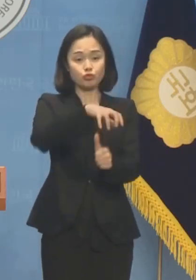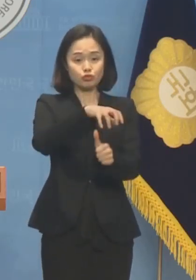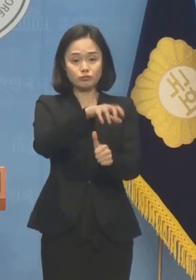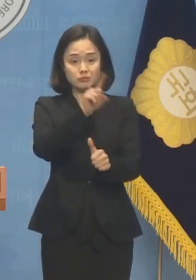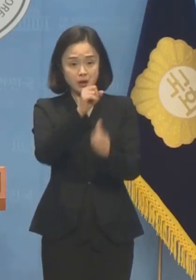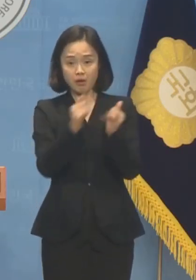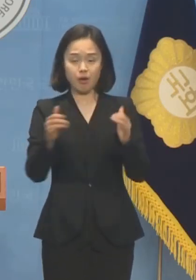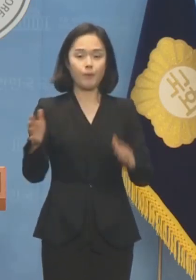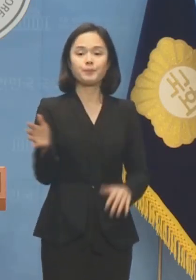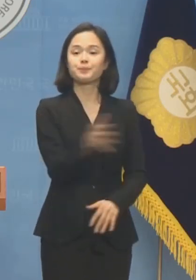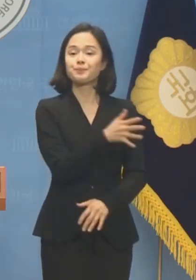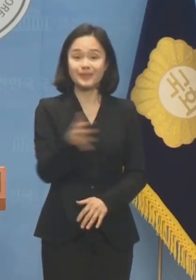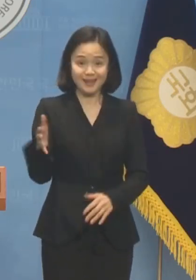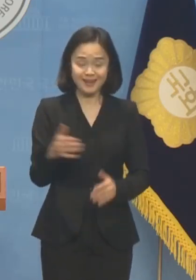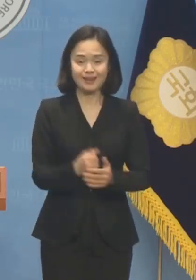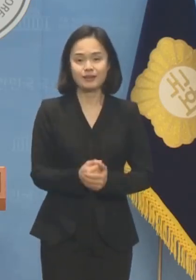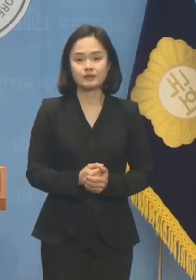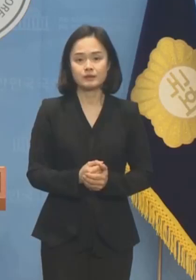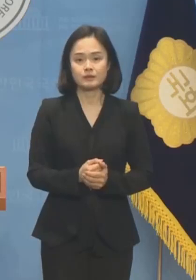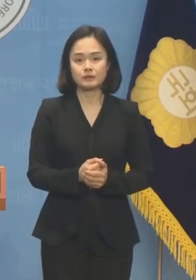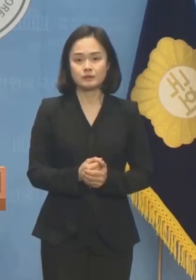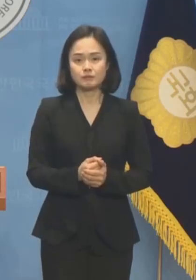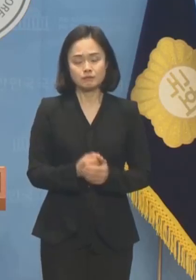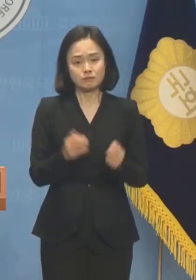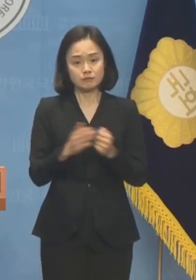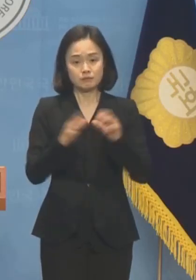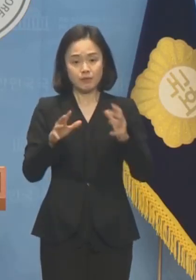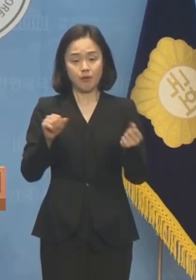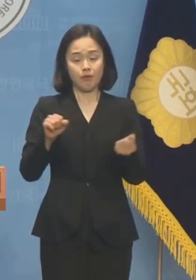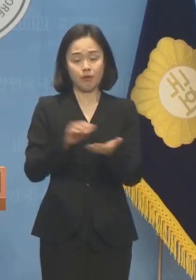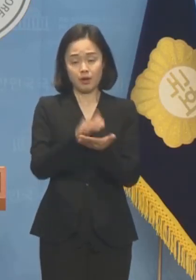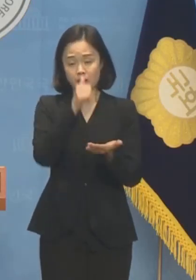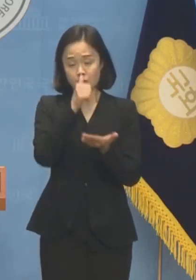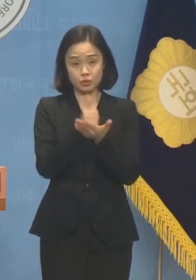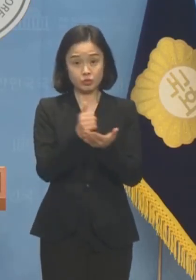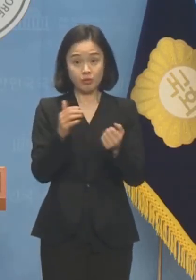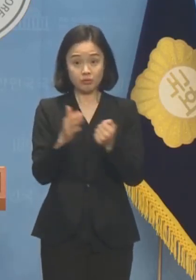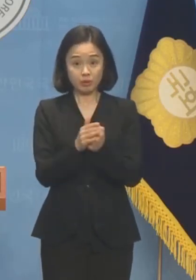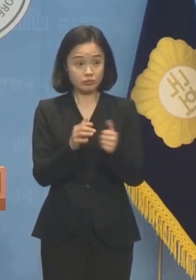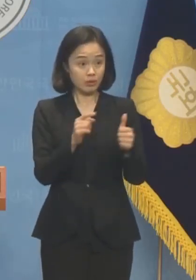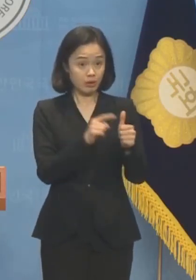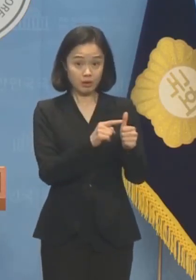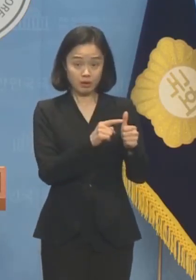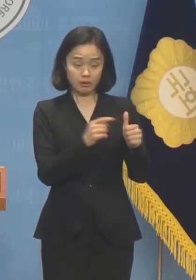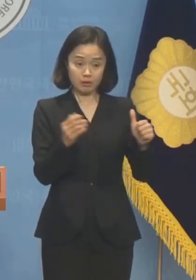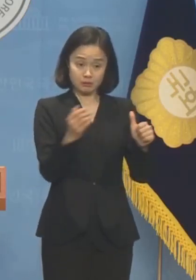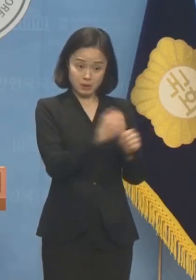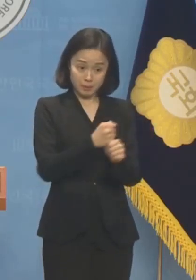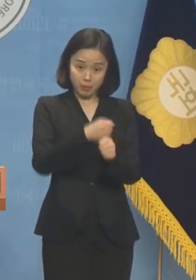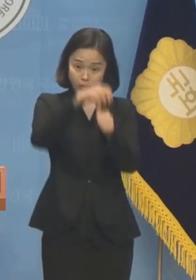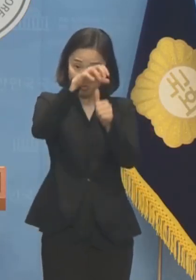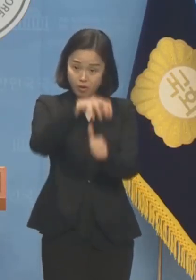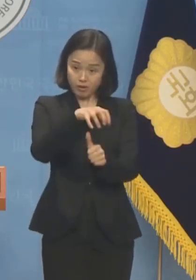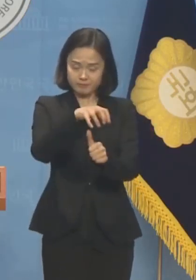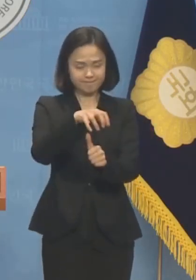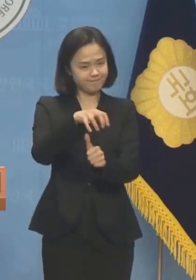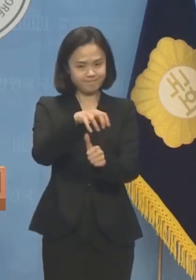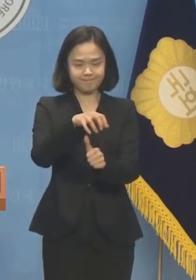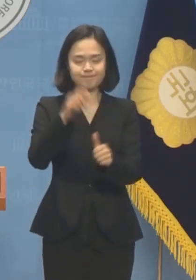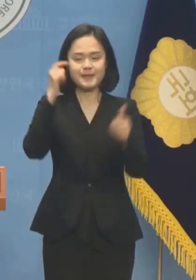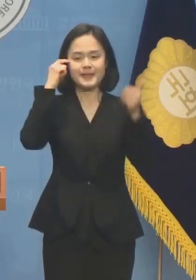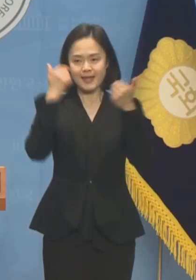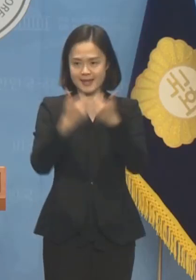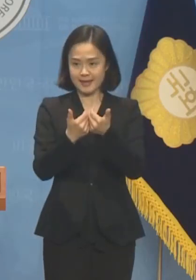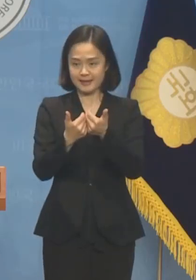체포, 구속영장을 발부하는 일은 크게 잘못된 일이라며 적극적으로 내란에 동조하고